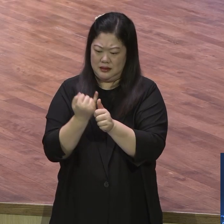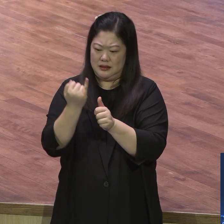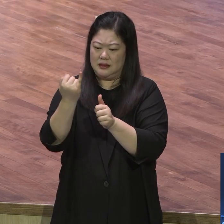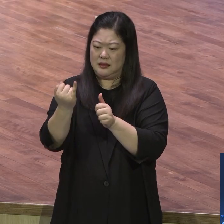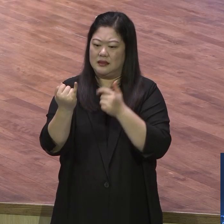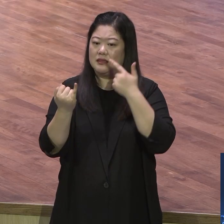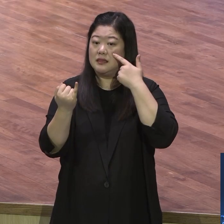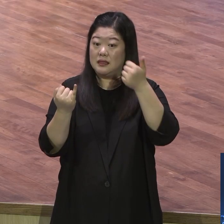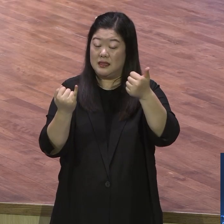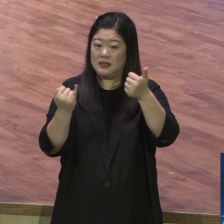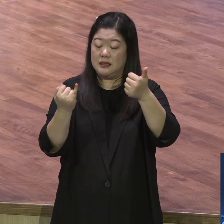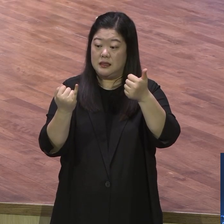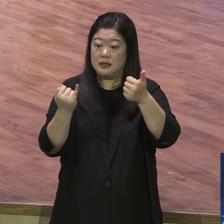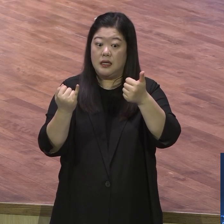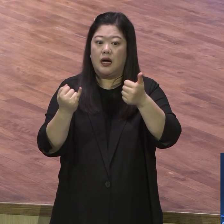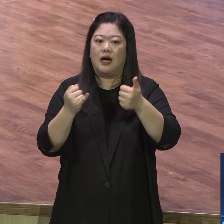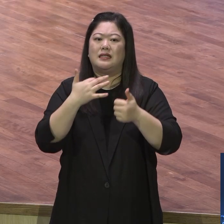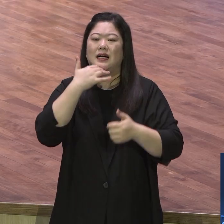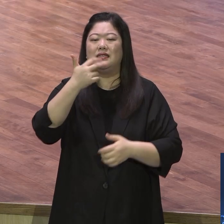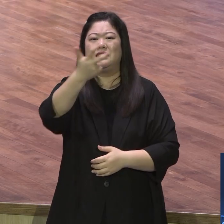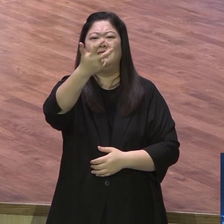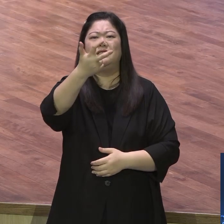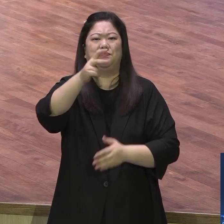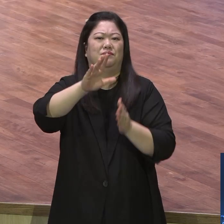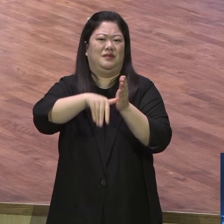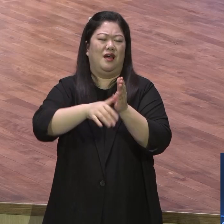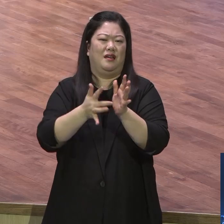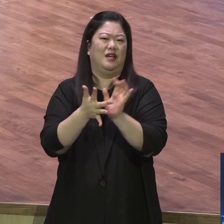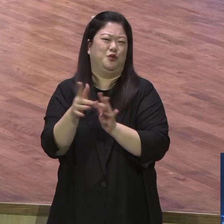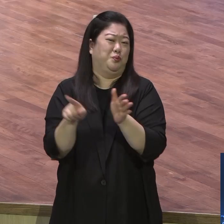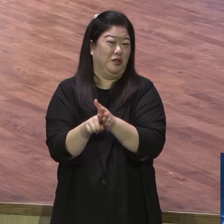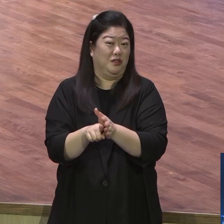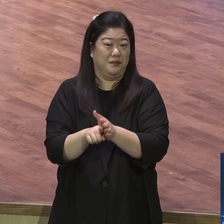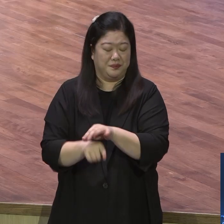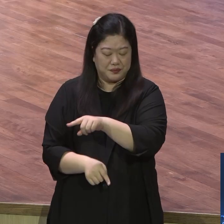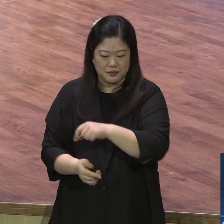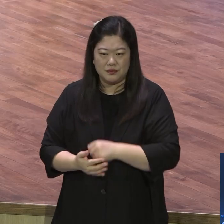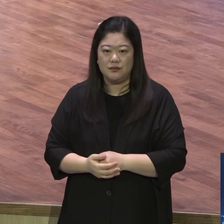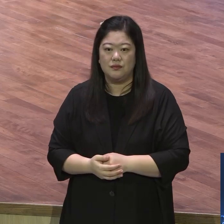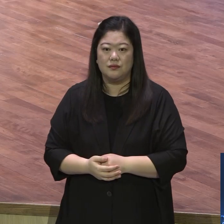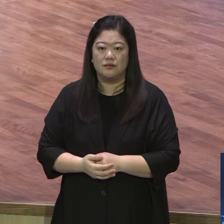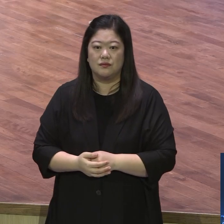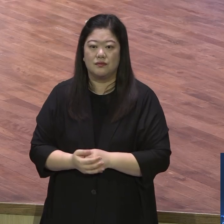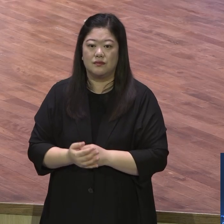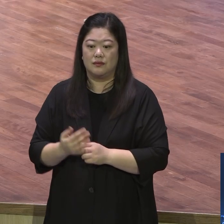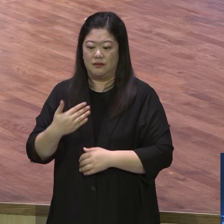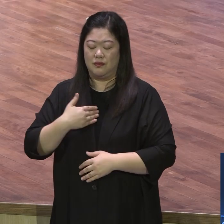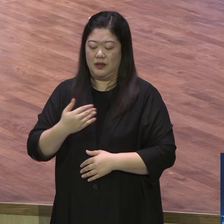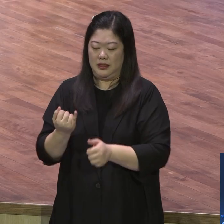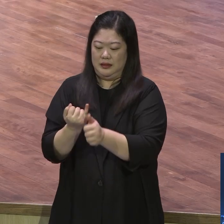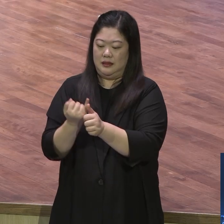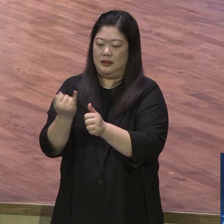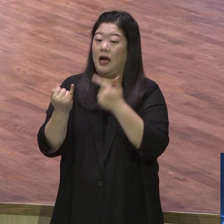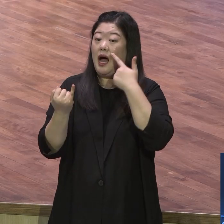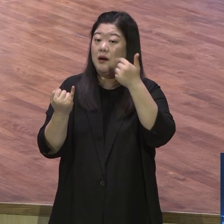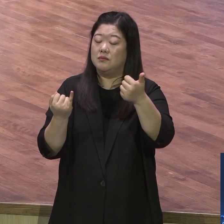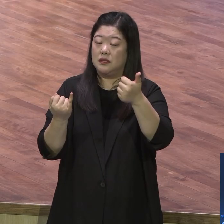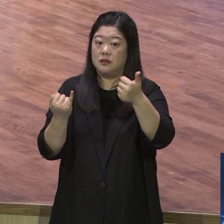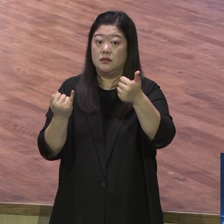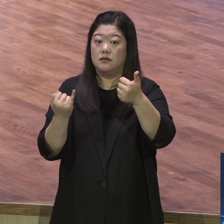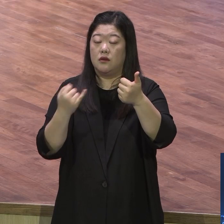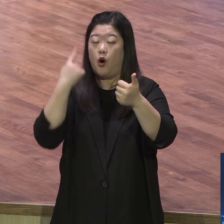교회 명예집사로 하도 연세가 많으니까 해준데 돌아가실 때요 얼굴 웃는 모습